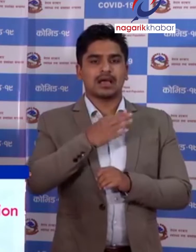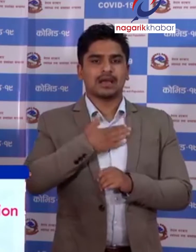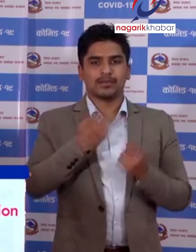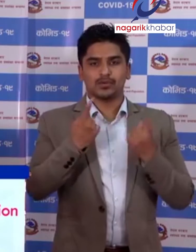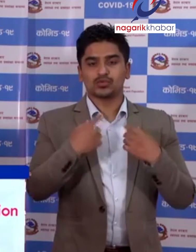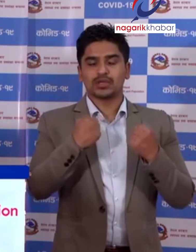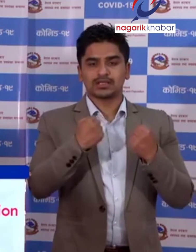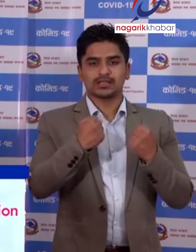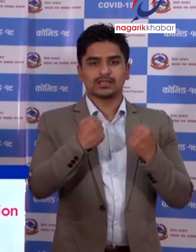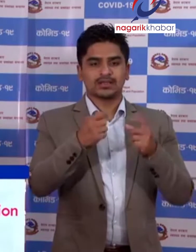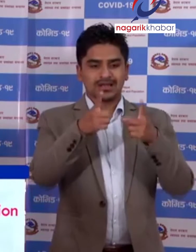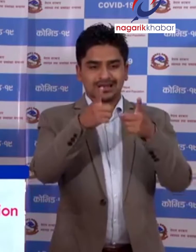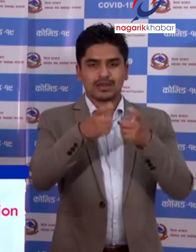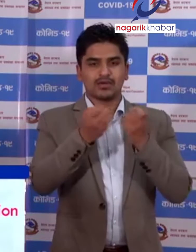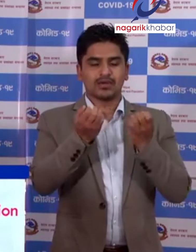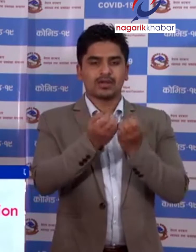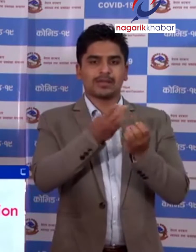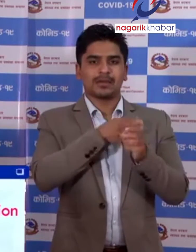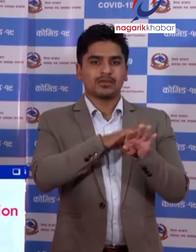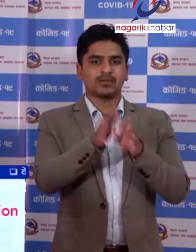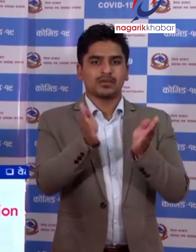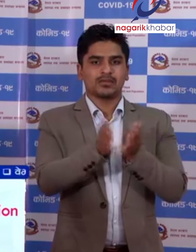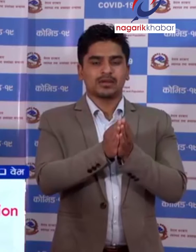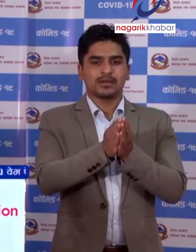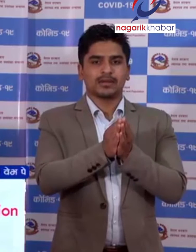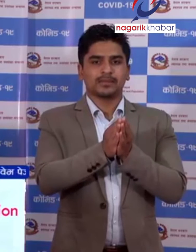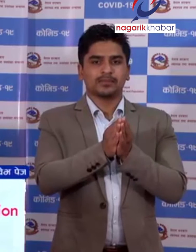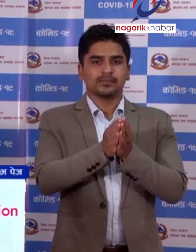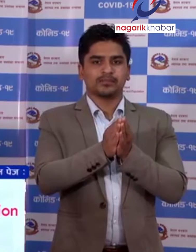हाम्रो स्वास्थ्य डाउनलोड गर्नेको संख्या